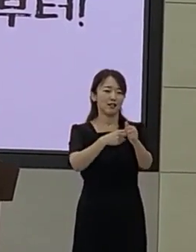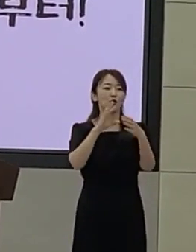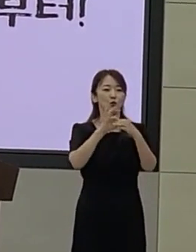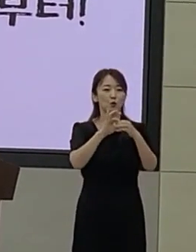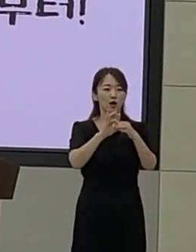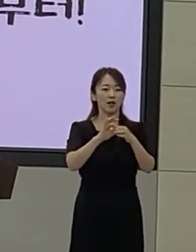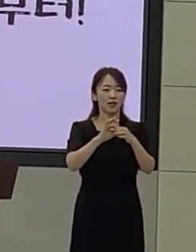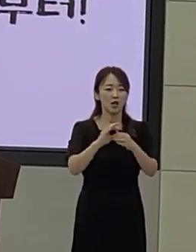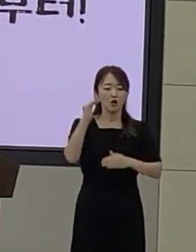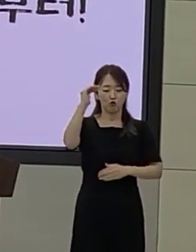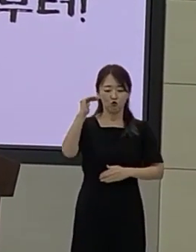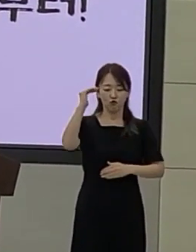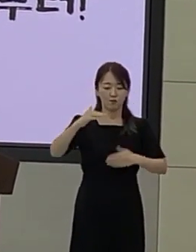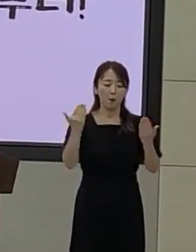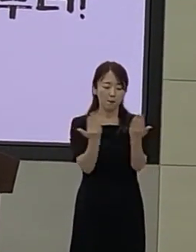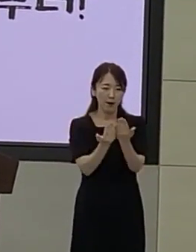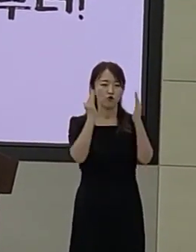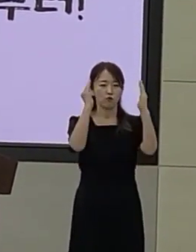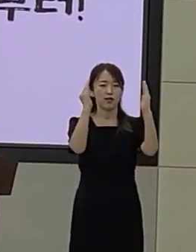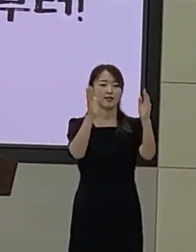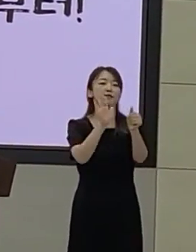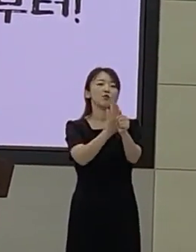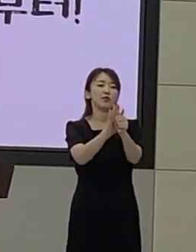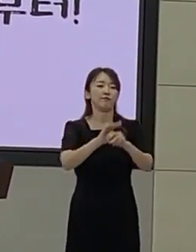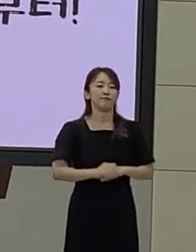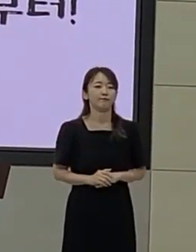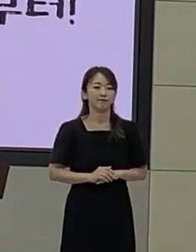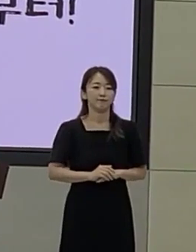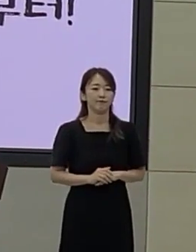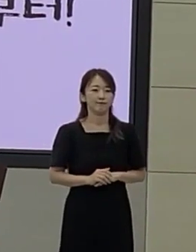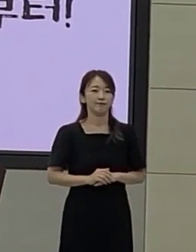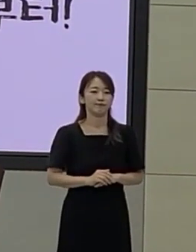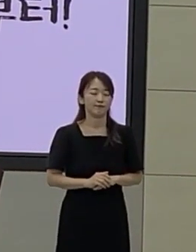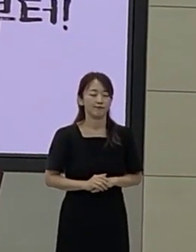등을 통한 수준별 맞춤 학습을 지원하였습니다.